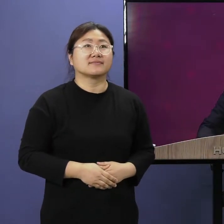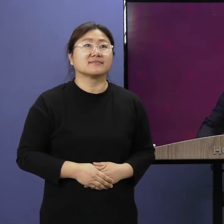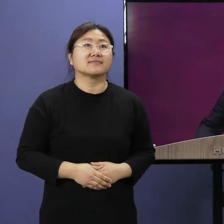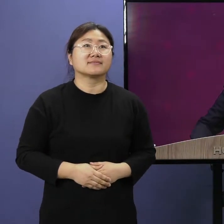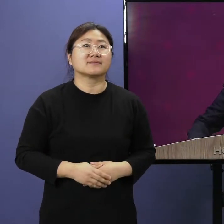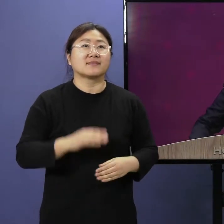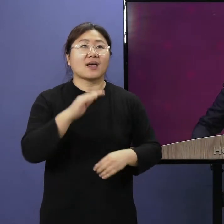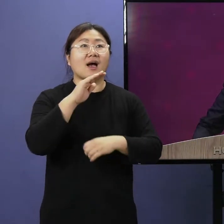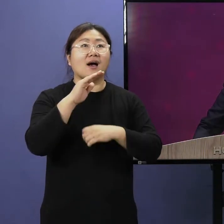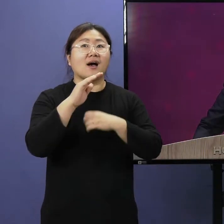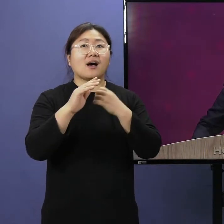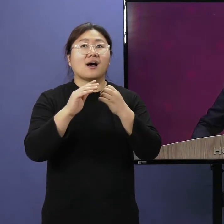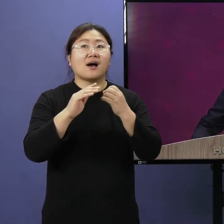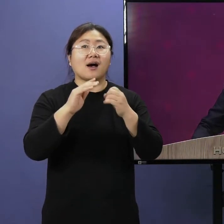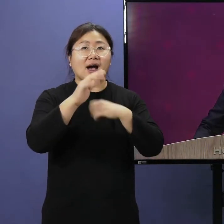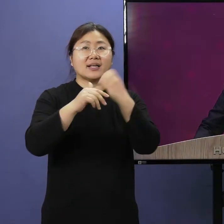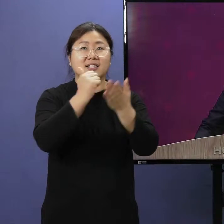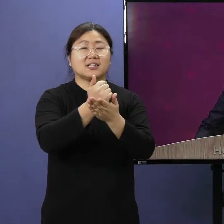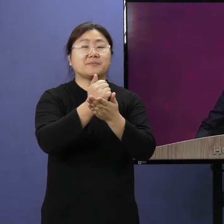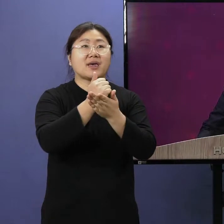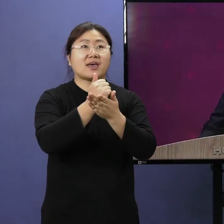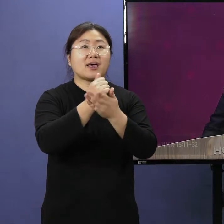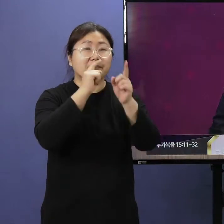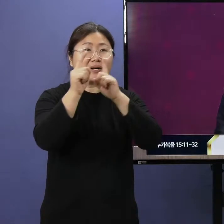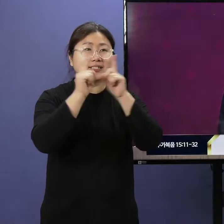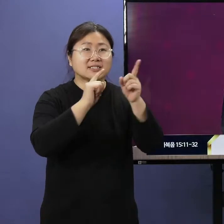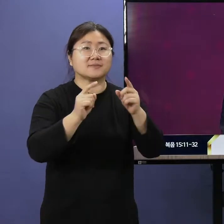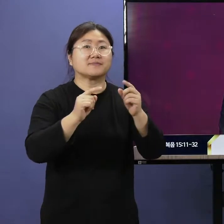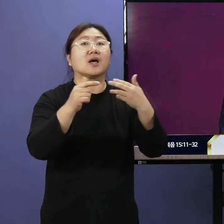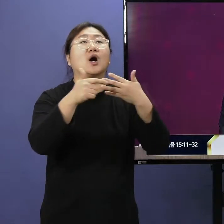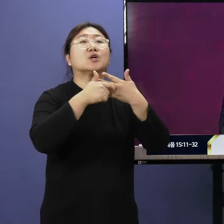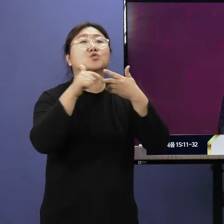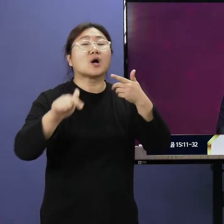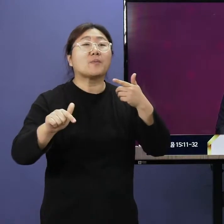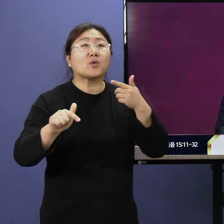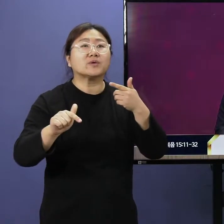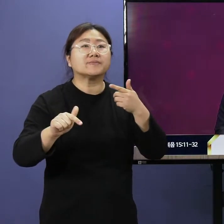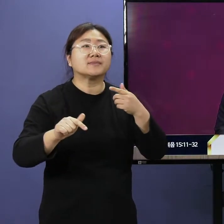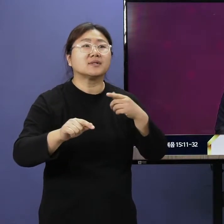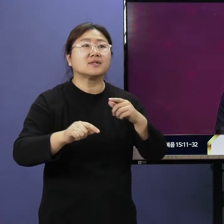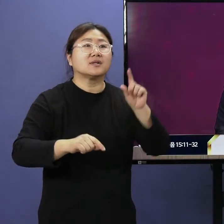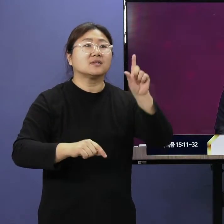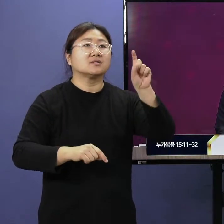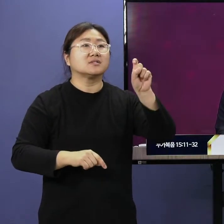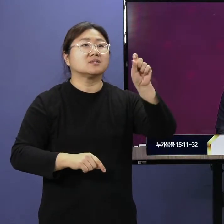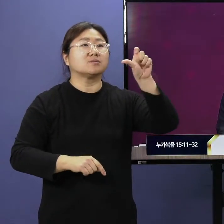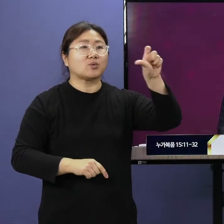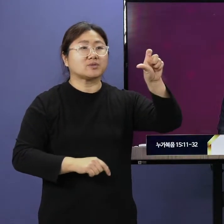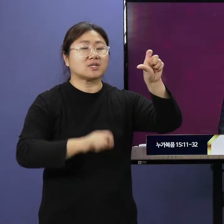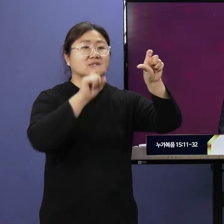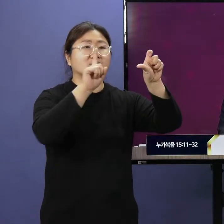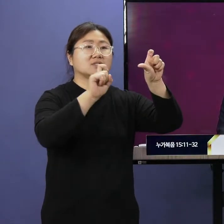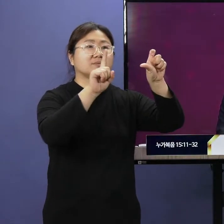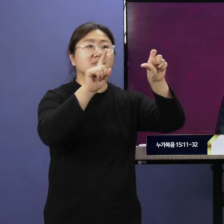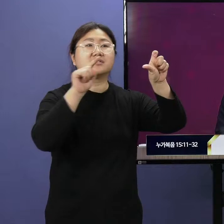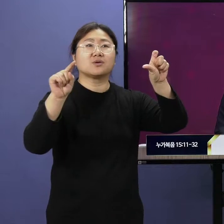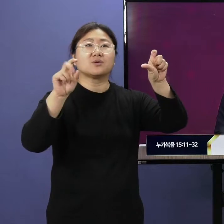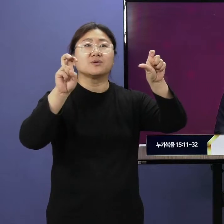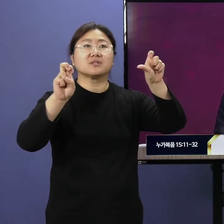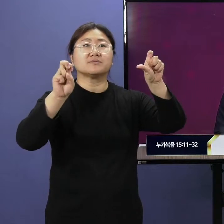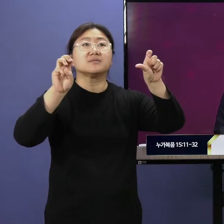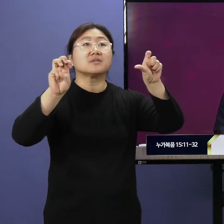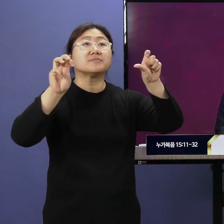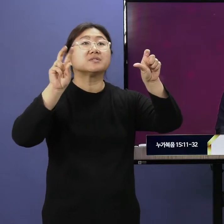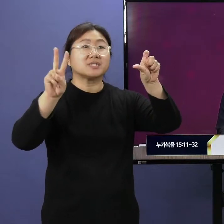함께 볼 하나님의 말씀은 누가복음 15장 11절부터 32절 말씀인데요. 본문이